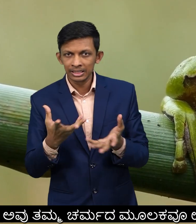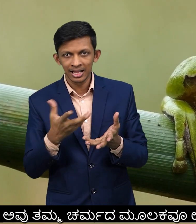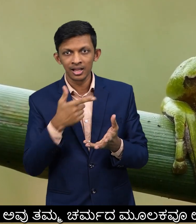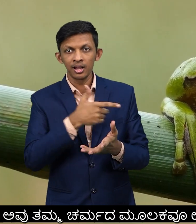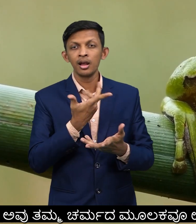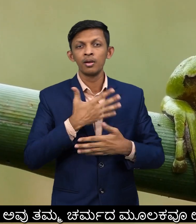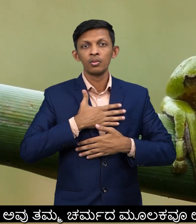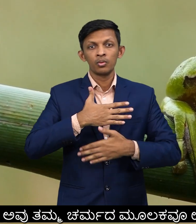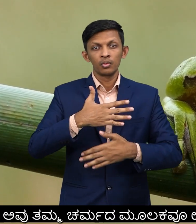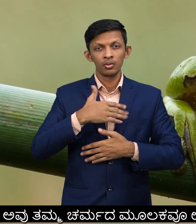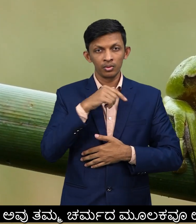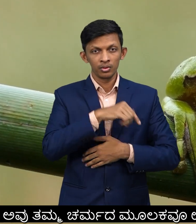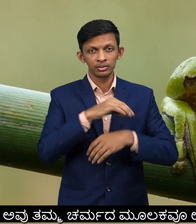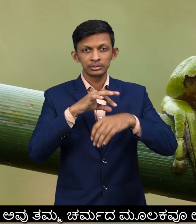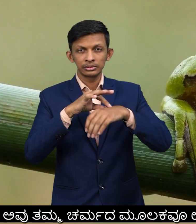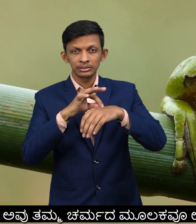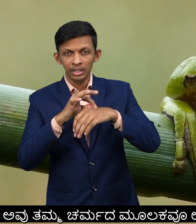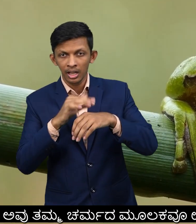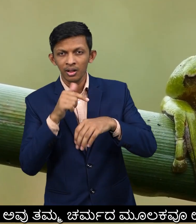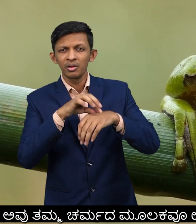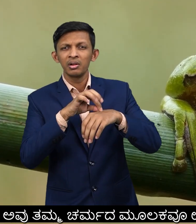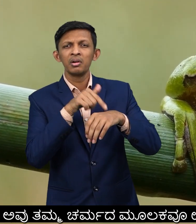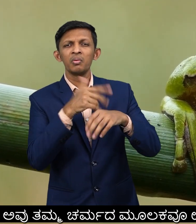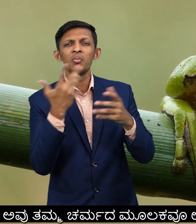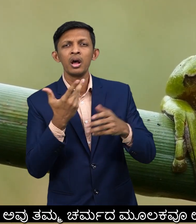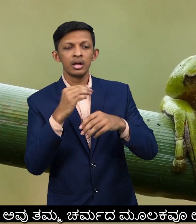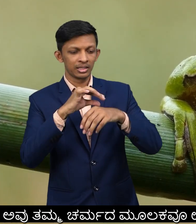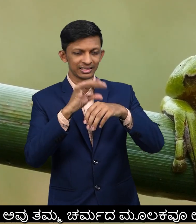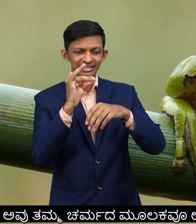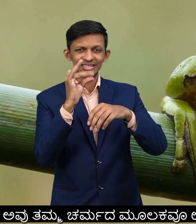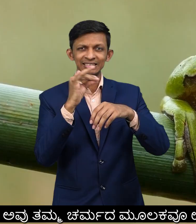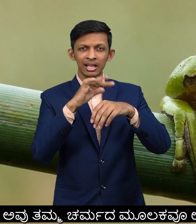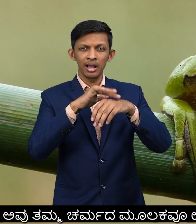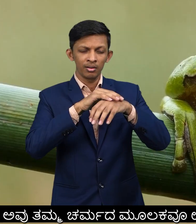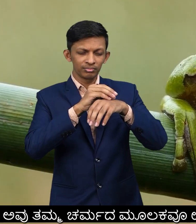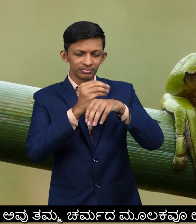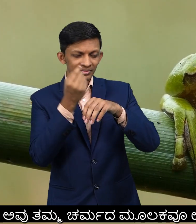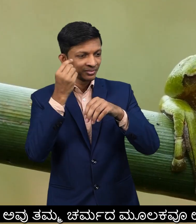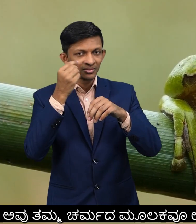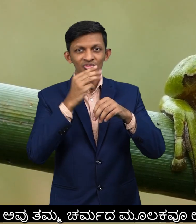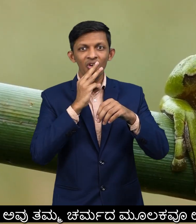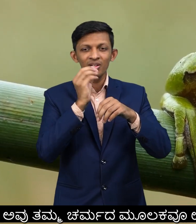ತಮ್ಮ ಚರ್ಮದ ಮೂಲಕವೂ ಉಸಿರಾಡಬಹುದು. ಇದು ತೇವ ಮತ್ತು ಜಾರುತ್ತದೆ.